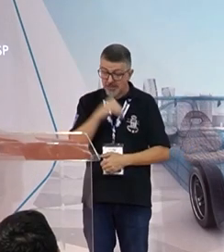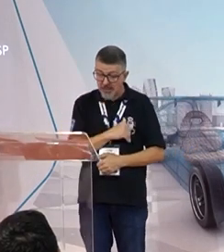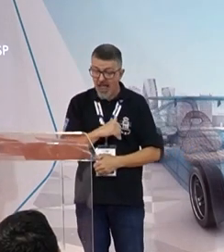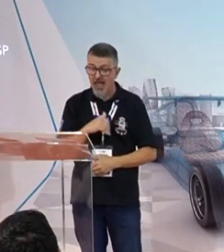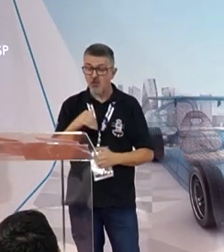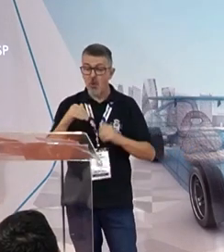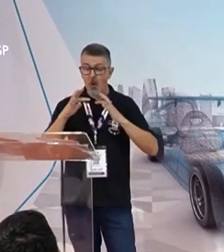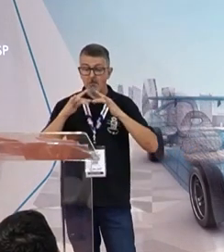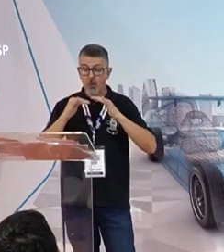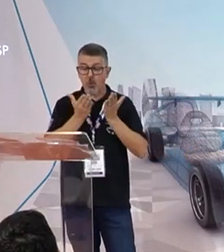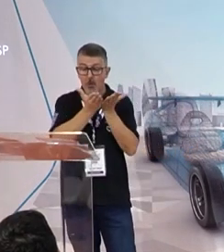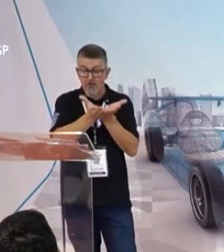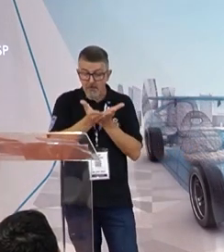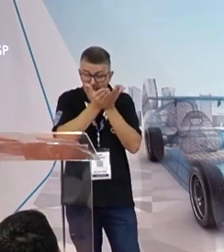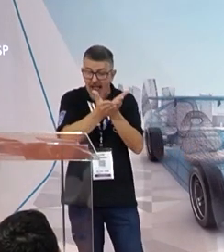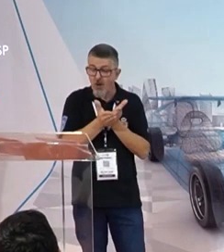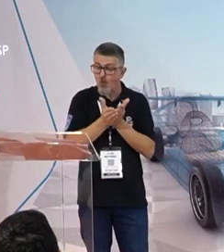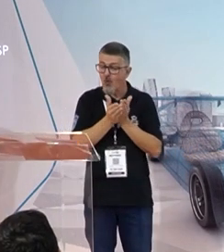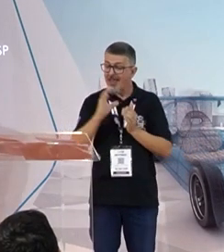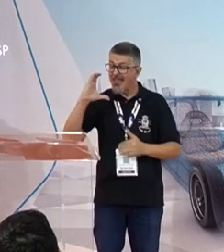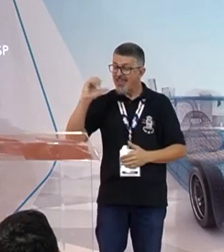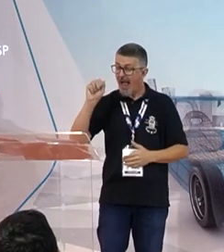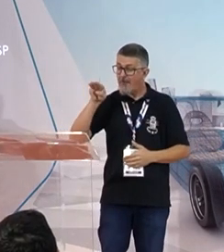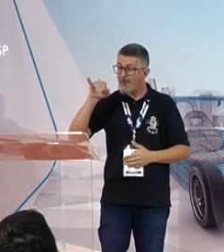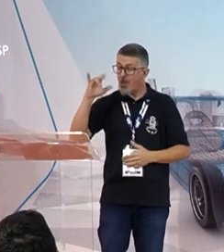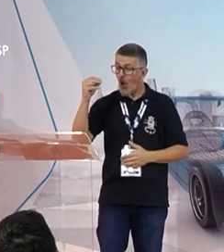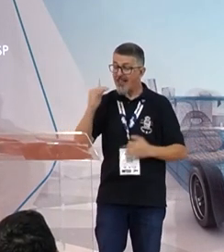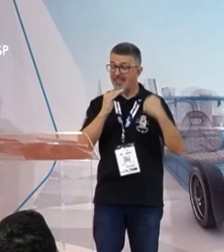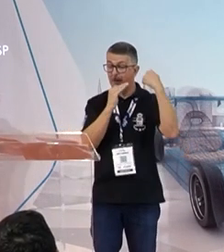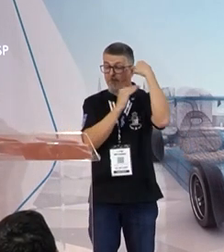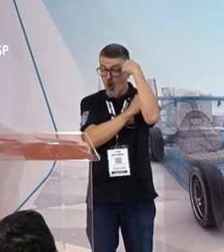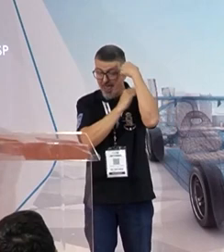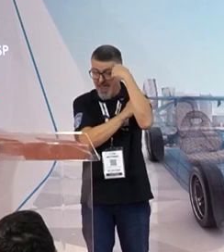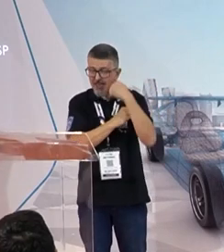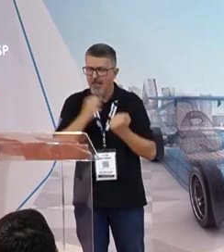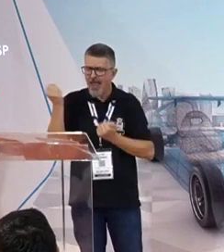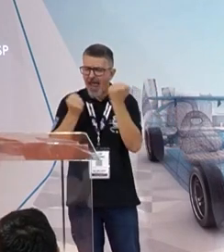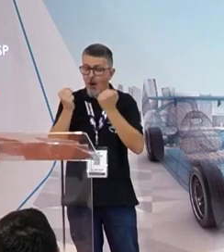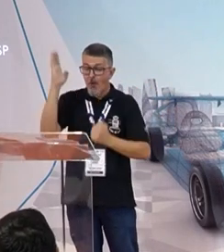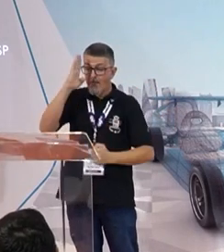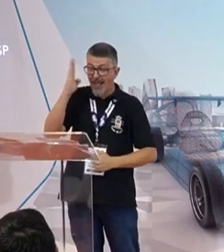motor de barco, caminhonete,